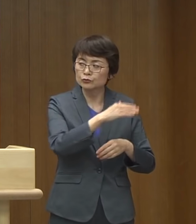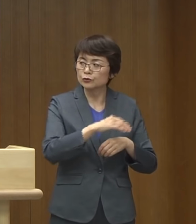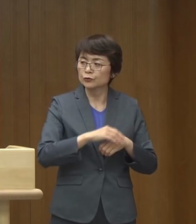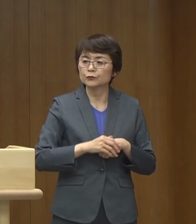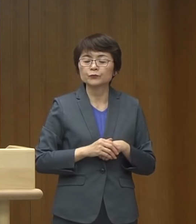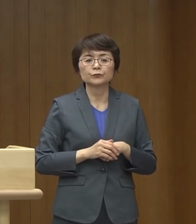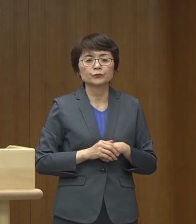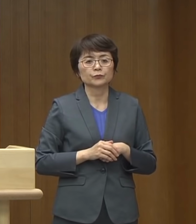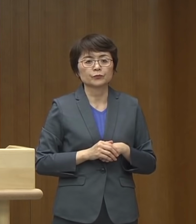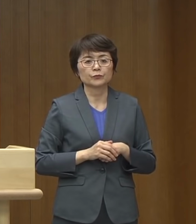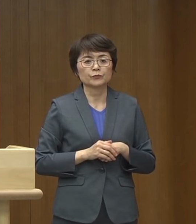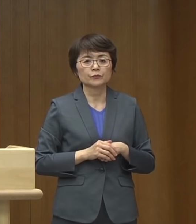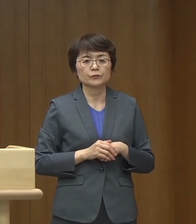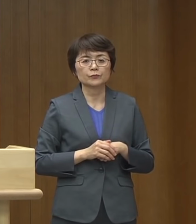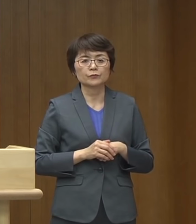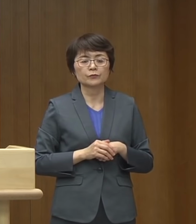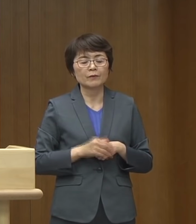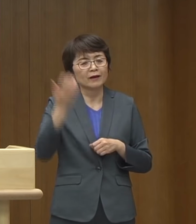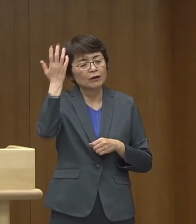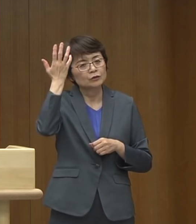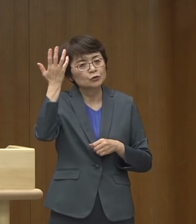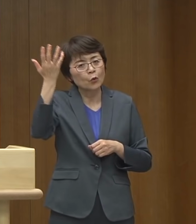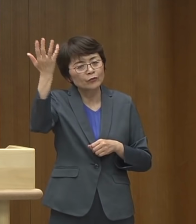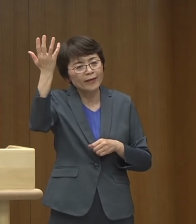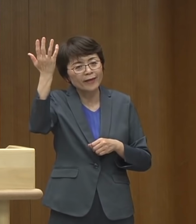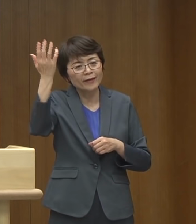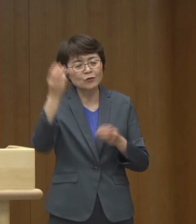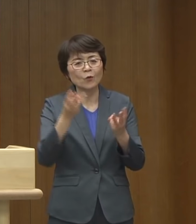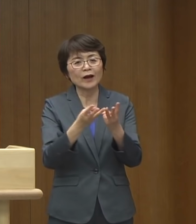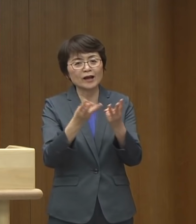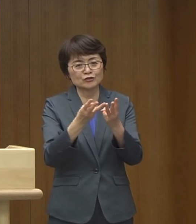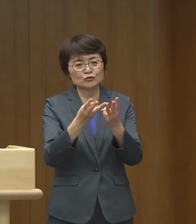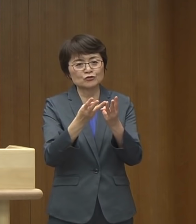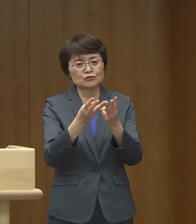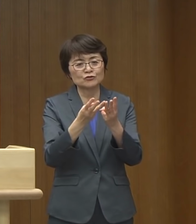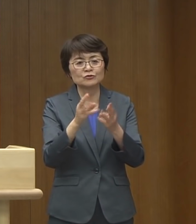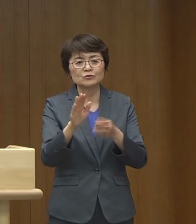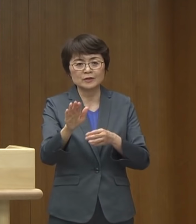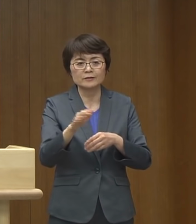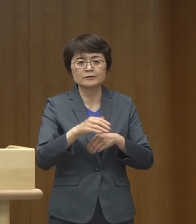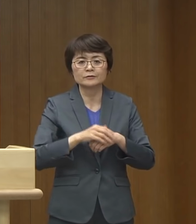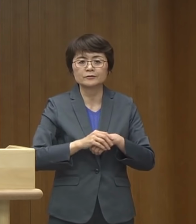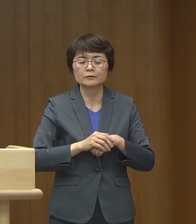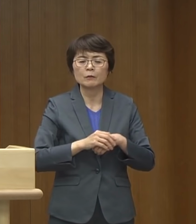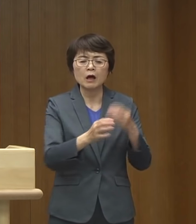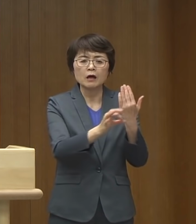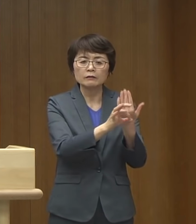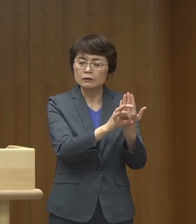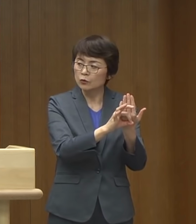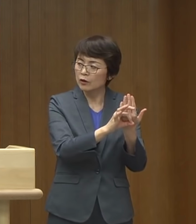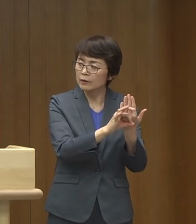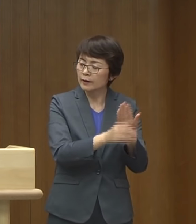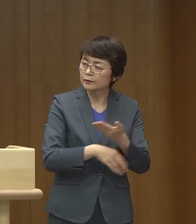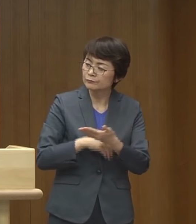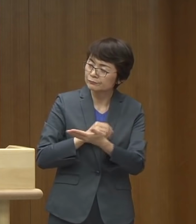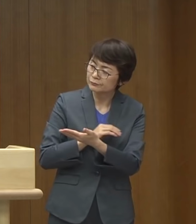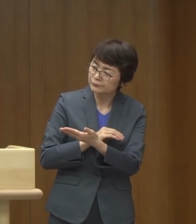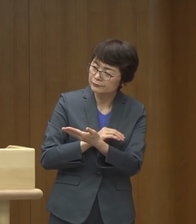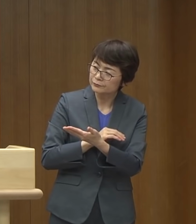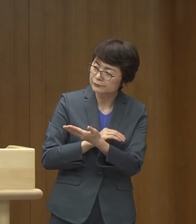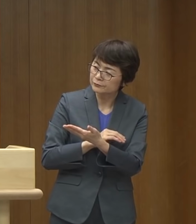は想定される可能性が高いわけでございますけれども、例えばここからここで切ったとしてもです